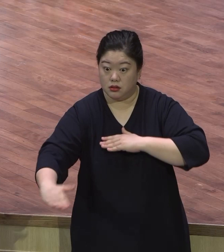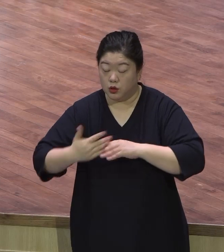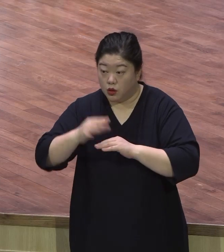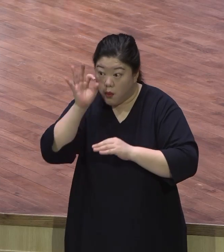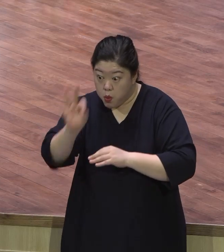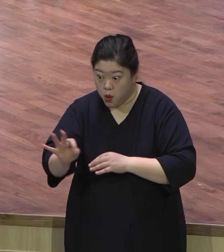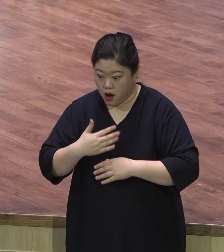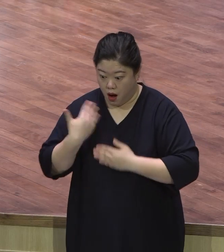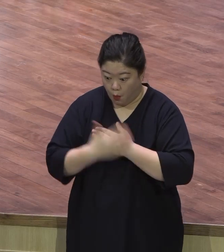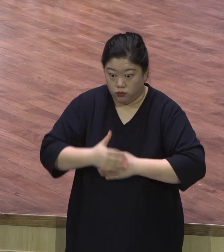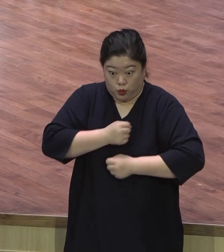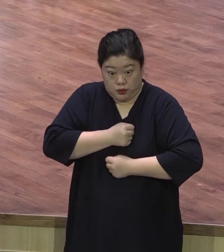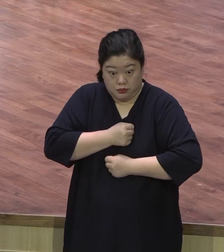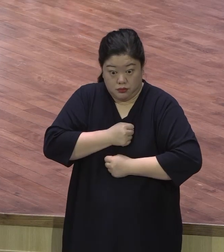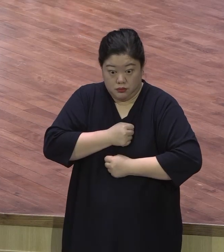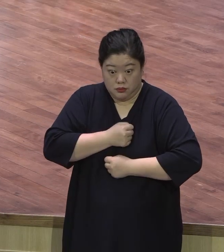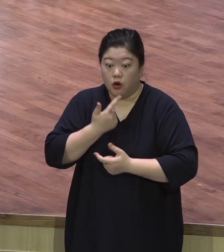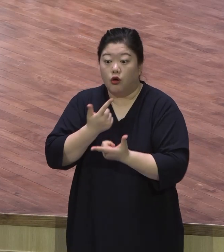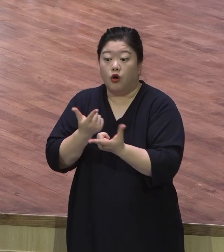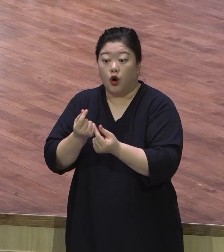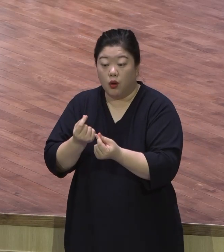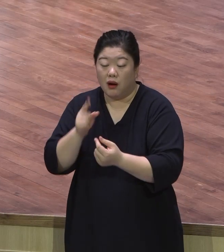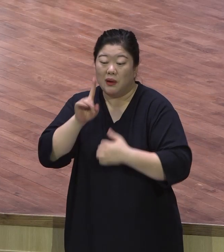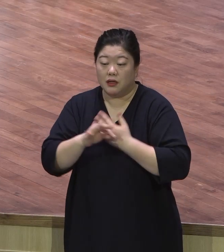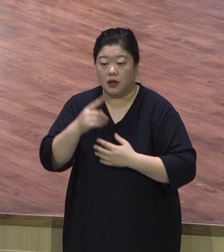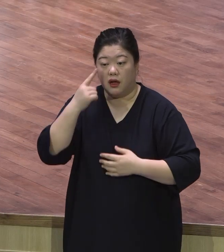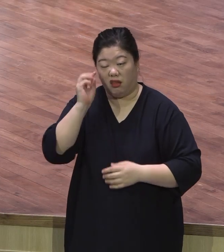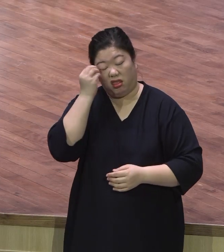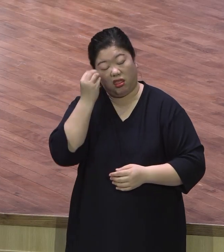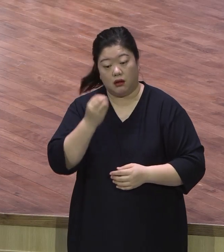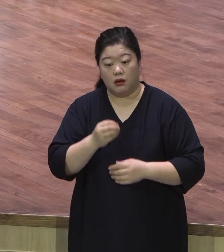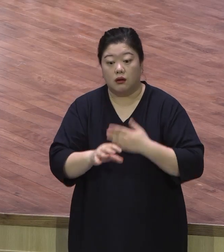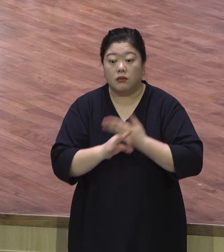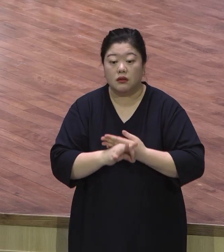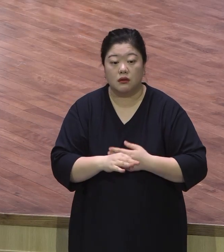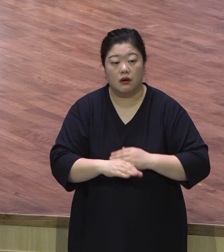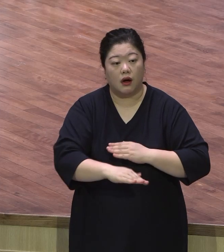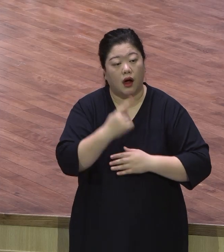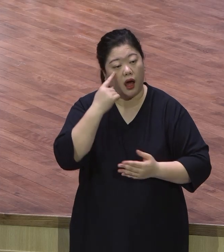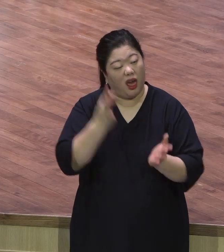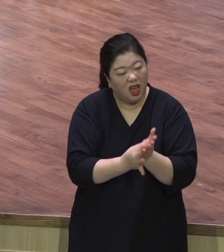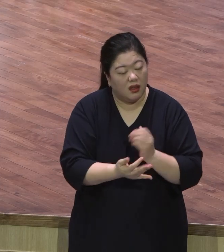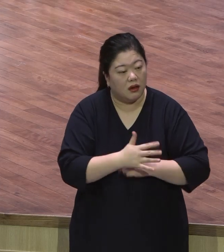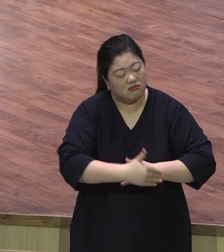그러니까 상한 눈 영적으로 상한 눈으로 가시면 분별력이 없어요 어느 것이 소중한지 몰라